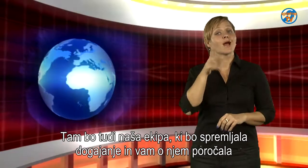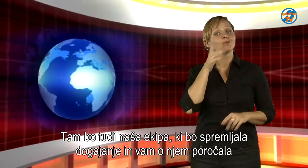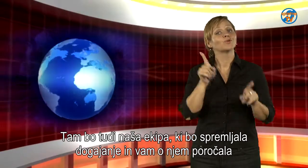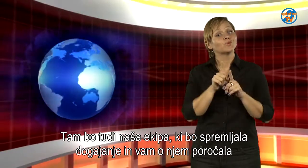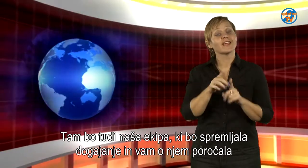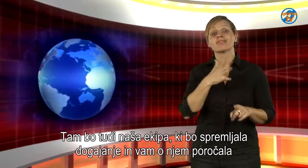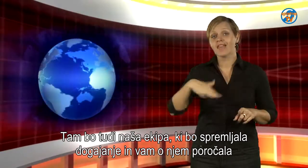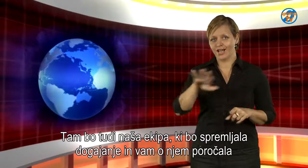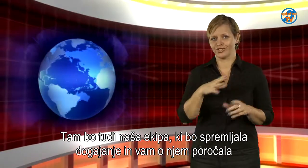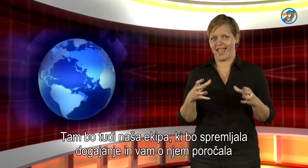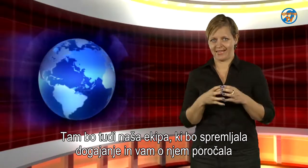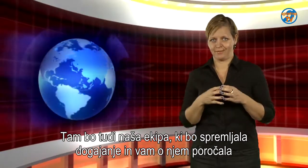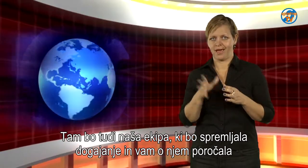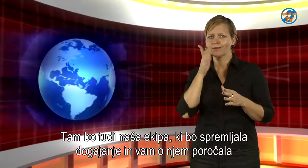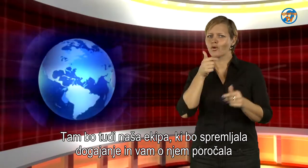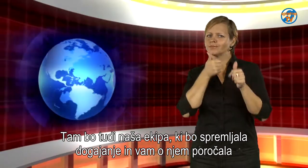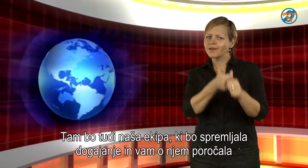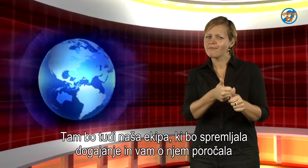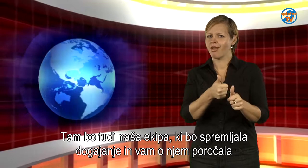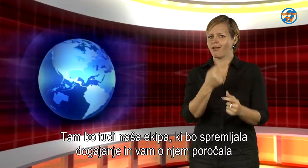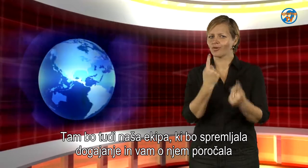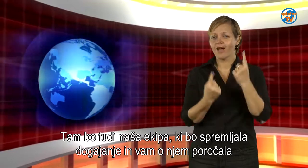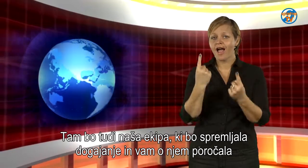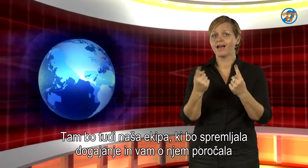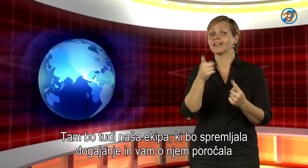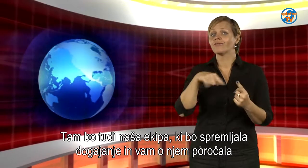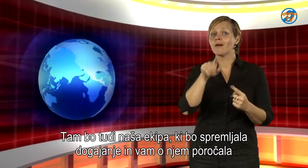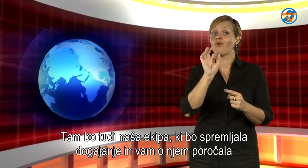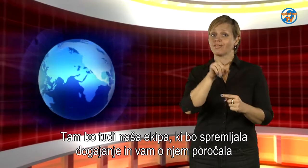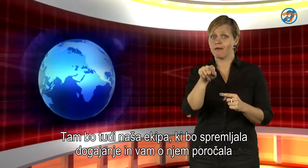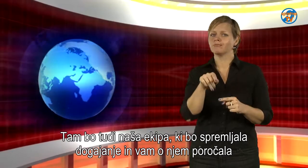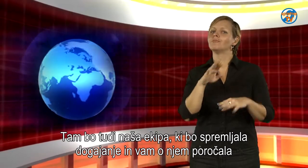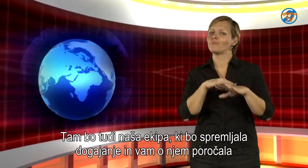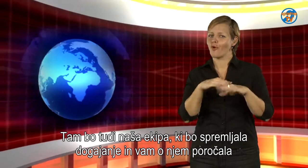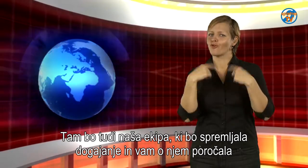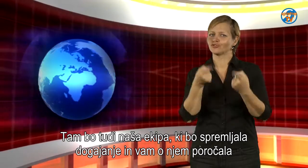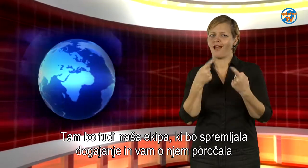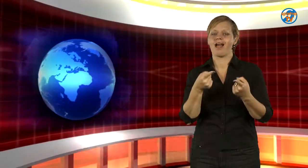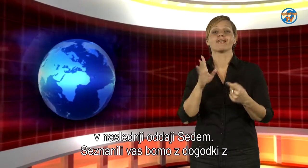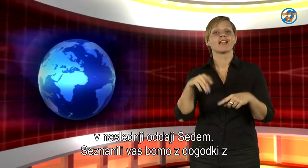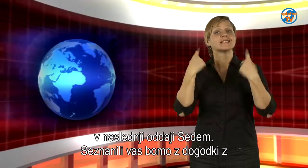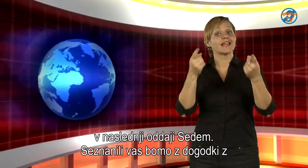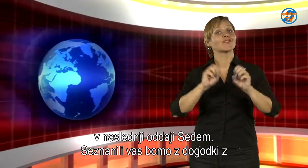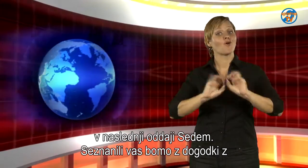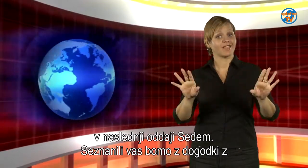Tam bo tudi naša ekipa, ki bo spremljala dogajanje in vam vsem poročala v naslednji oddaji